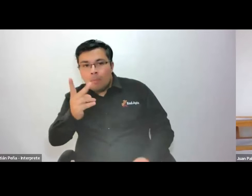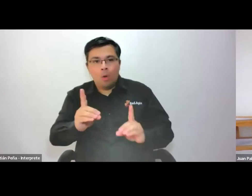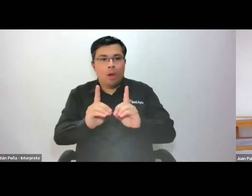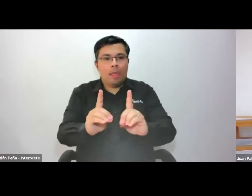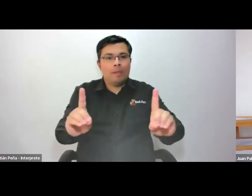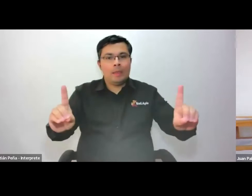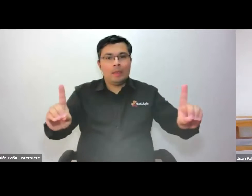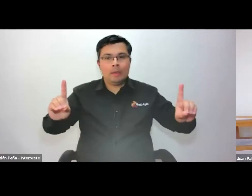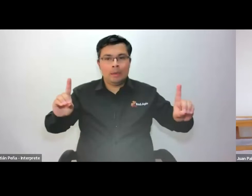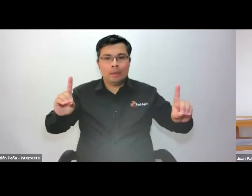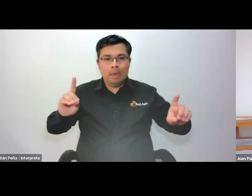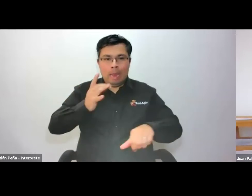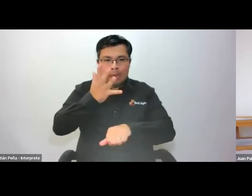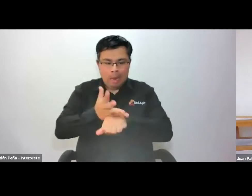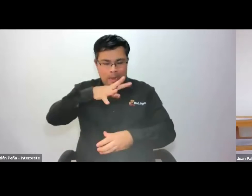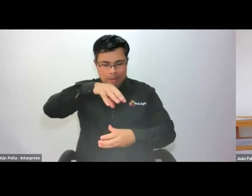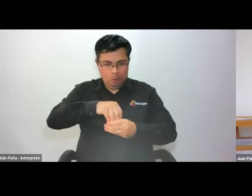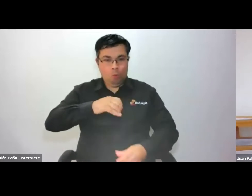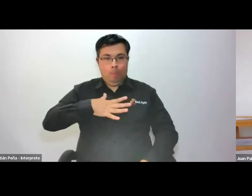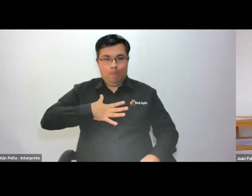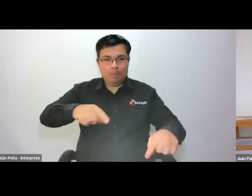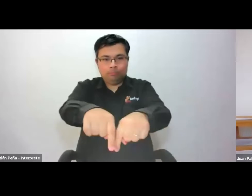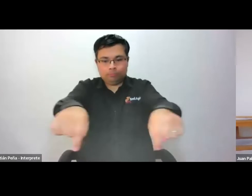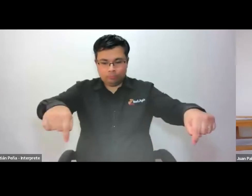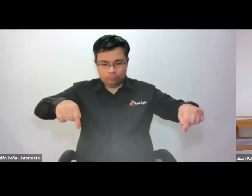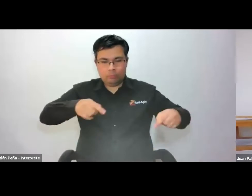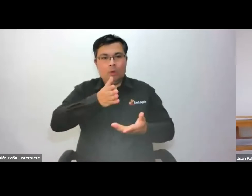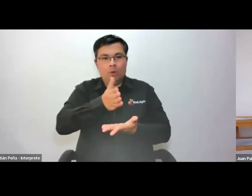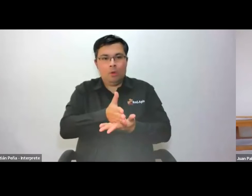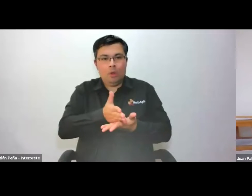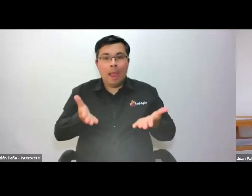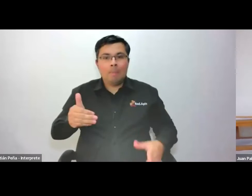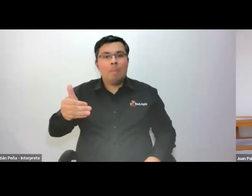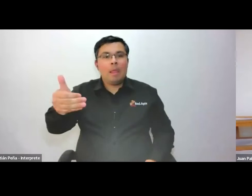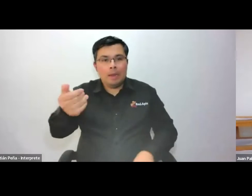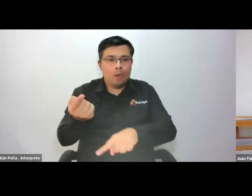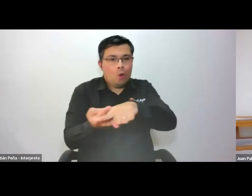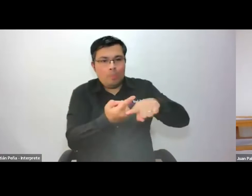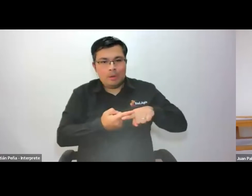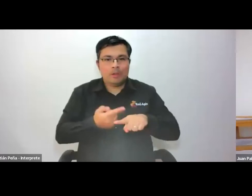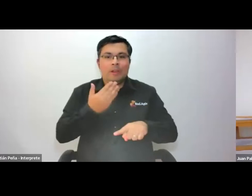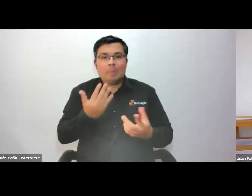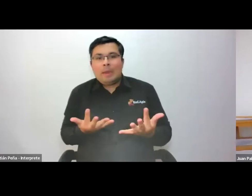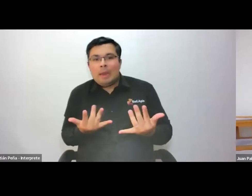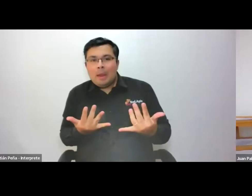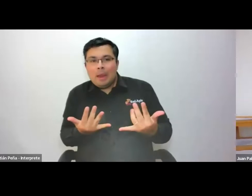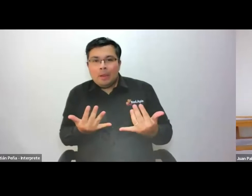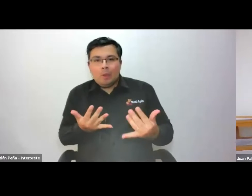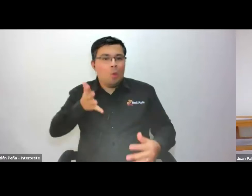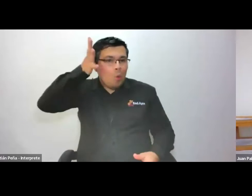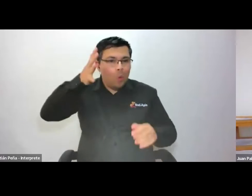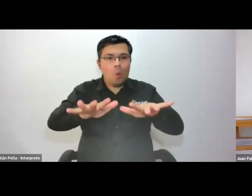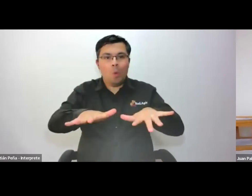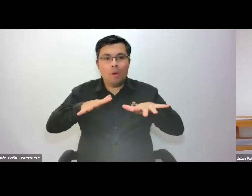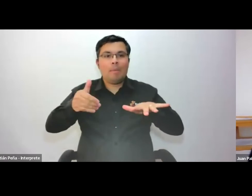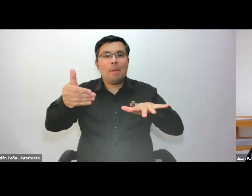existe en nuestras aulas. Y ahí, bueno, lo podremos conversar más adelante y también están los webinars que se vienen a propósito también de la inclusión